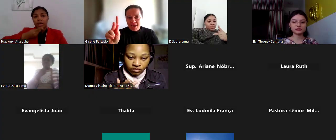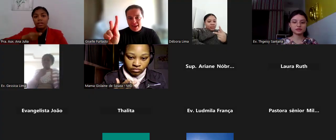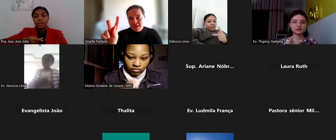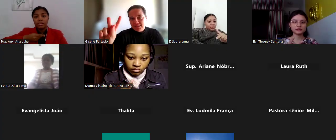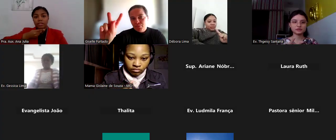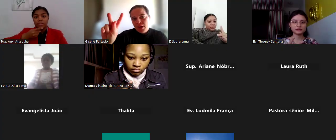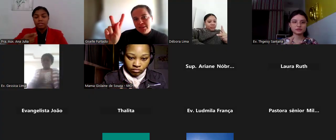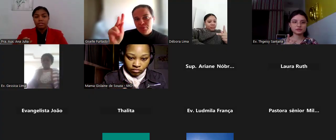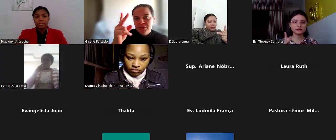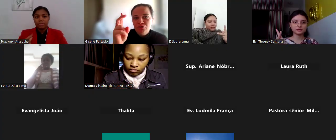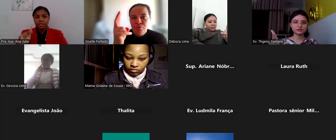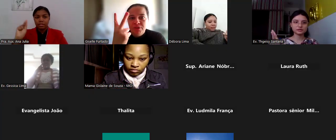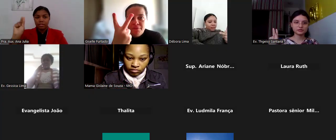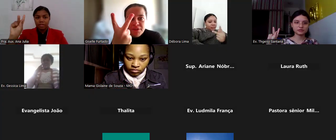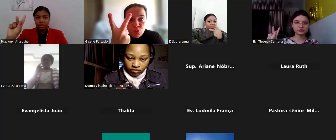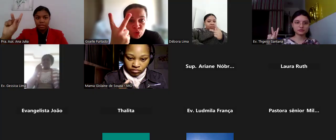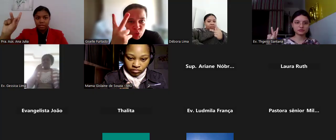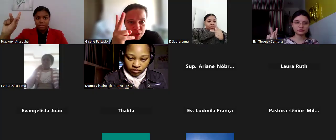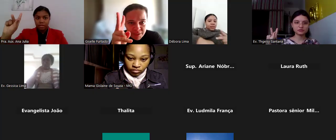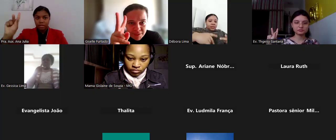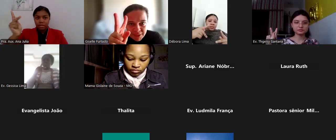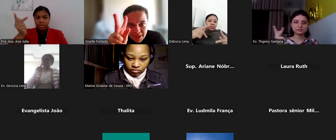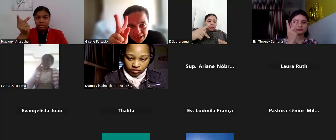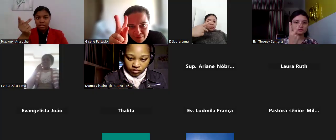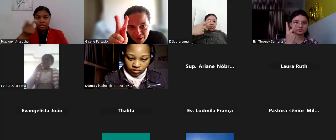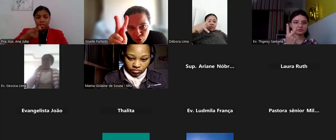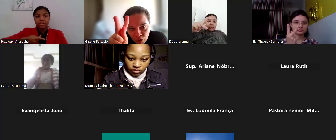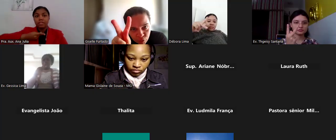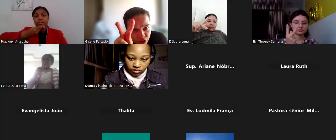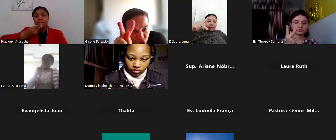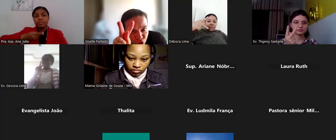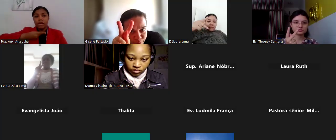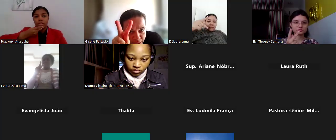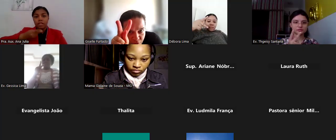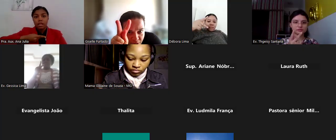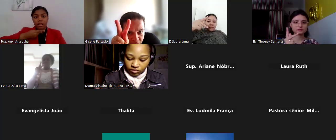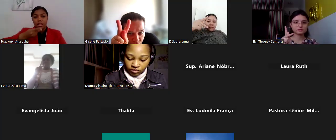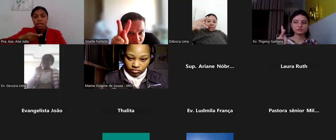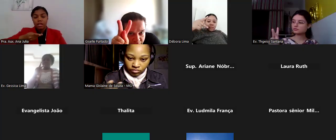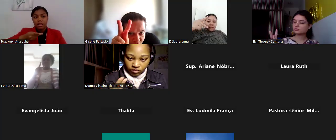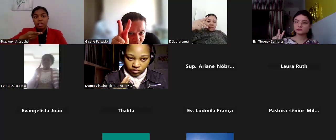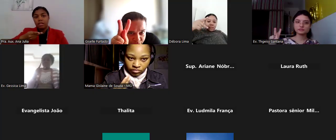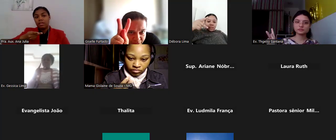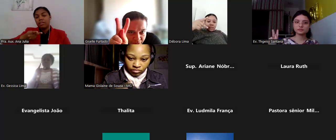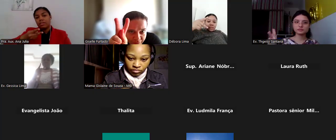é essa posição de mão. Você vai fazer o 2 e vai colocar o dedinho bem no meio aqui, ó, o dedão, na